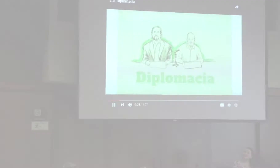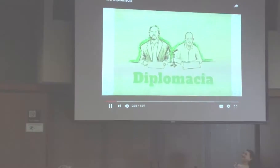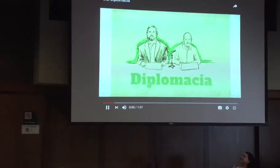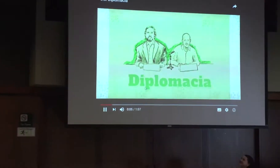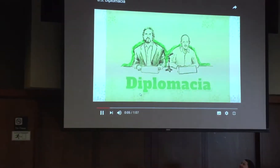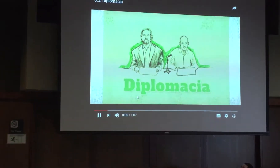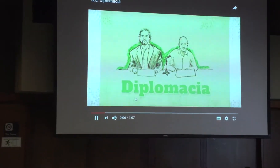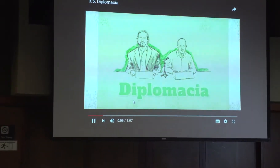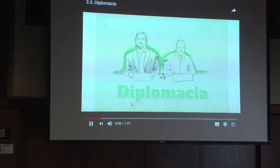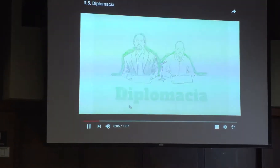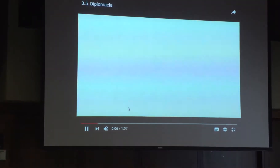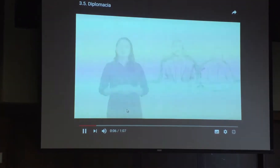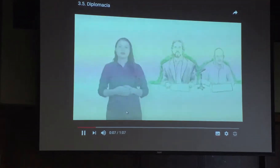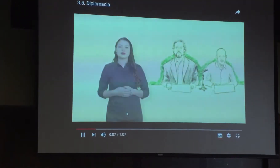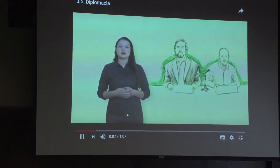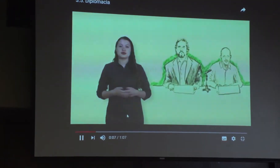diplomacia.